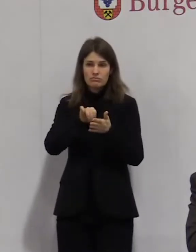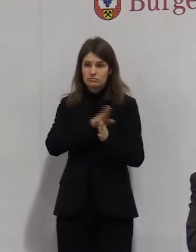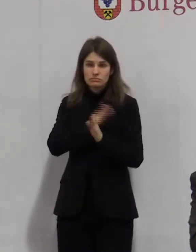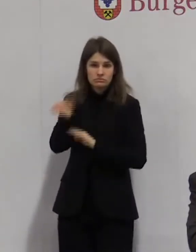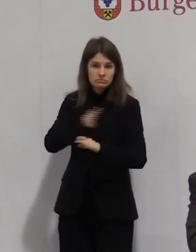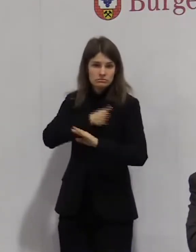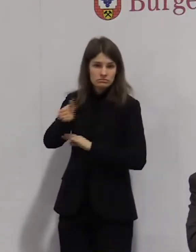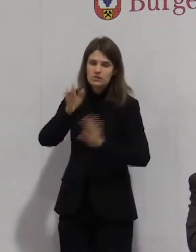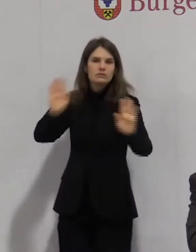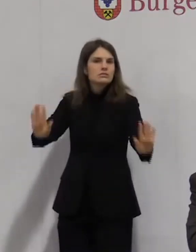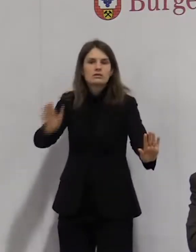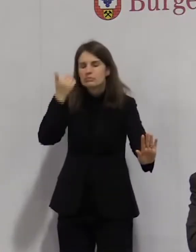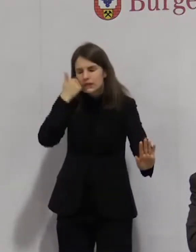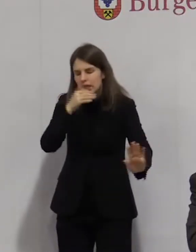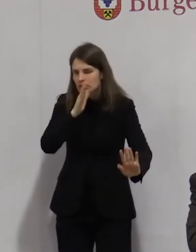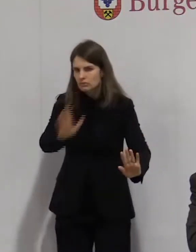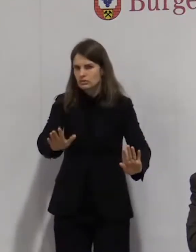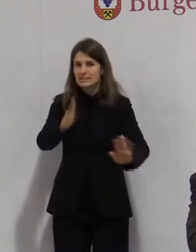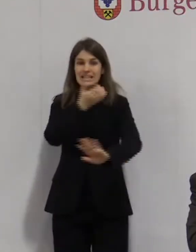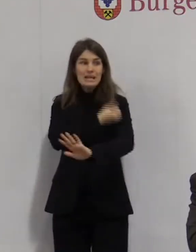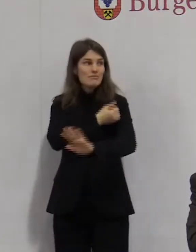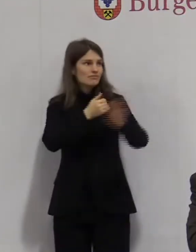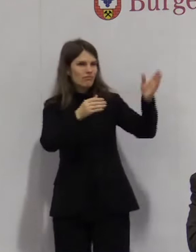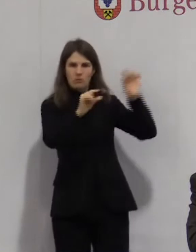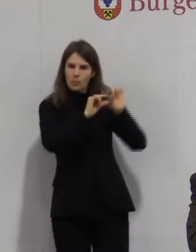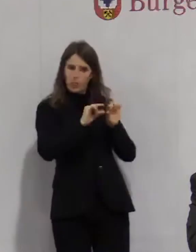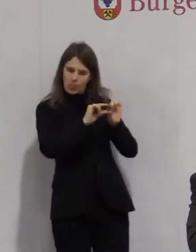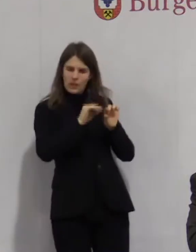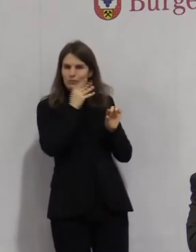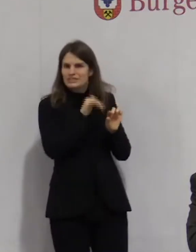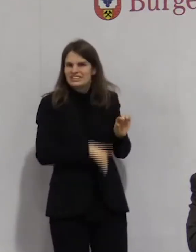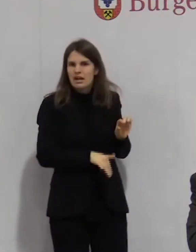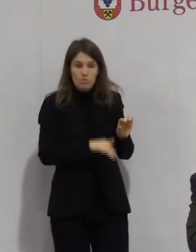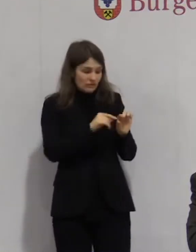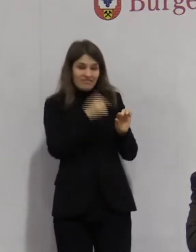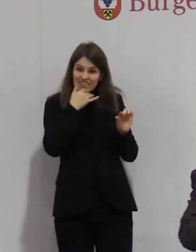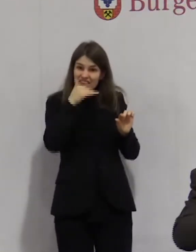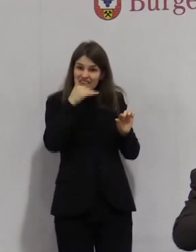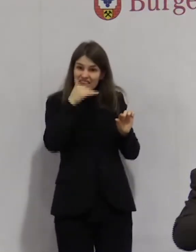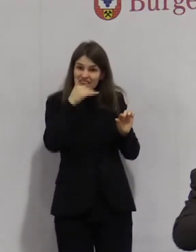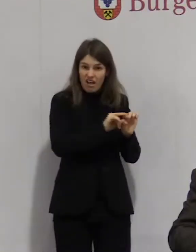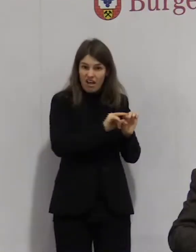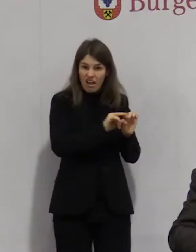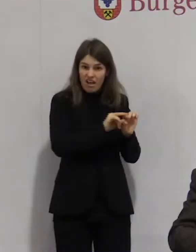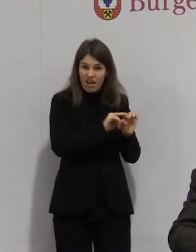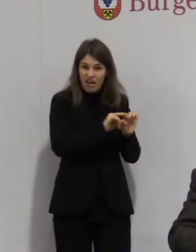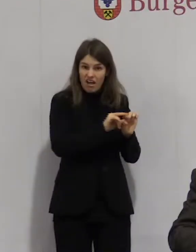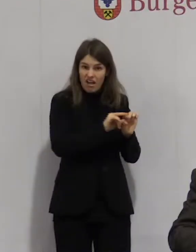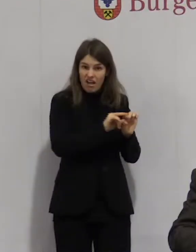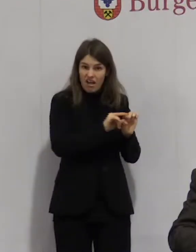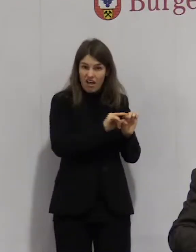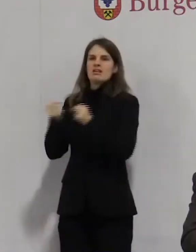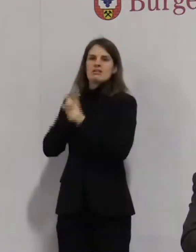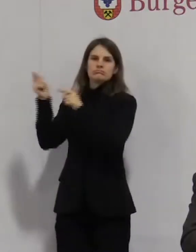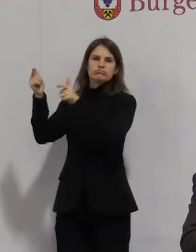weil Impfstoffe erstens noch nicht da sind und zweitens die Verimpfung der ersten Impfstoffe dezentral, vor allen Dingen in den